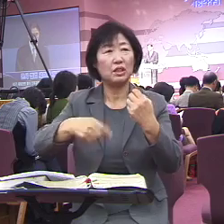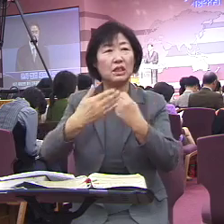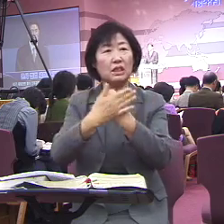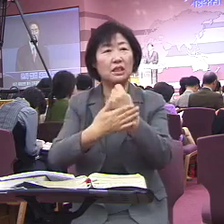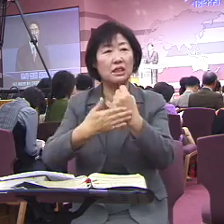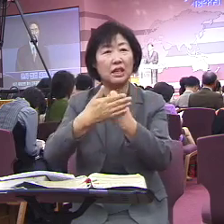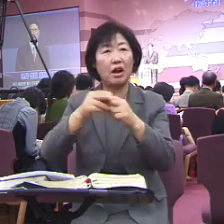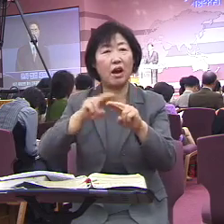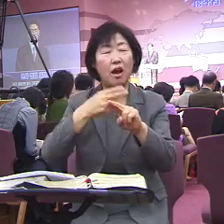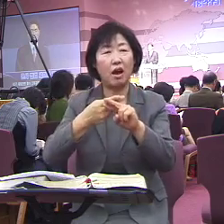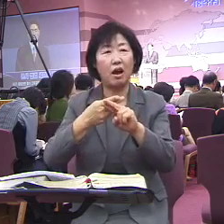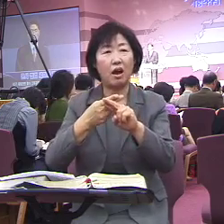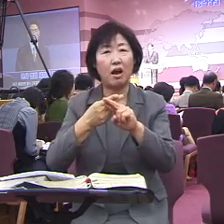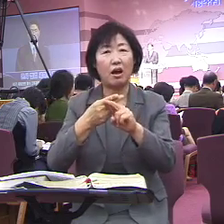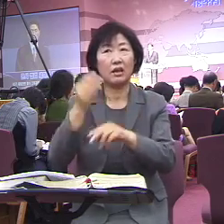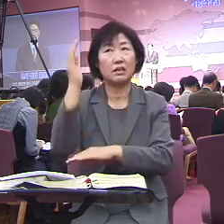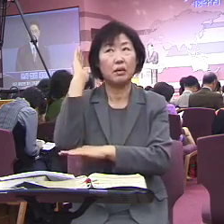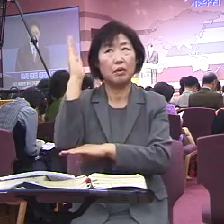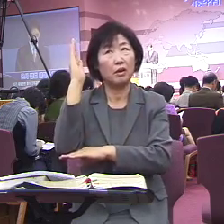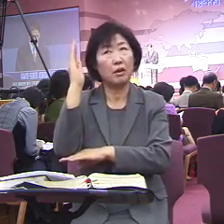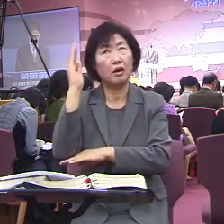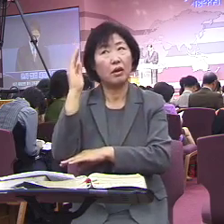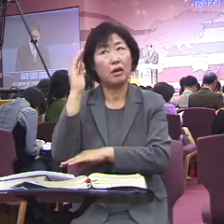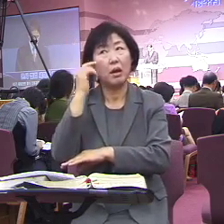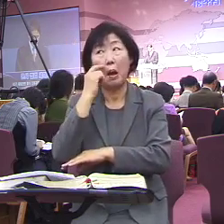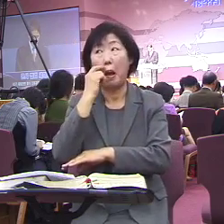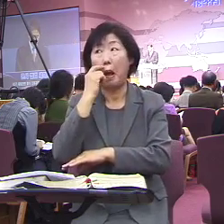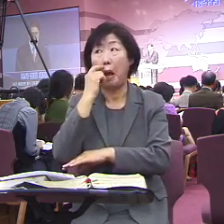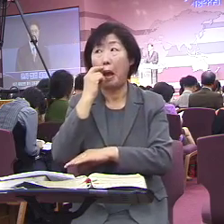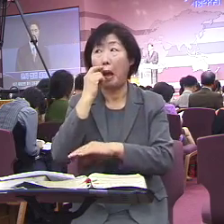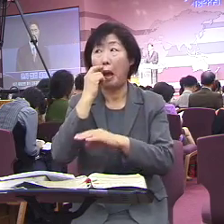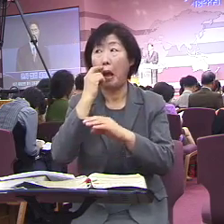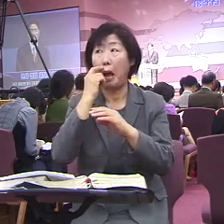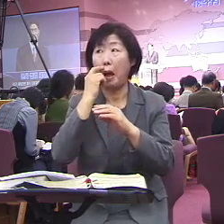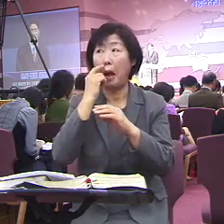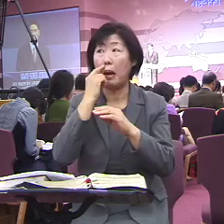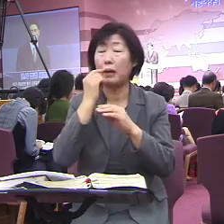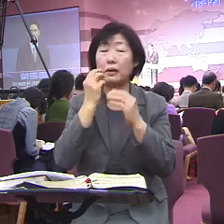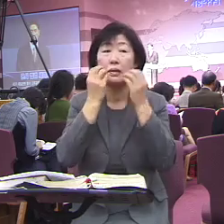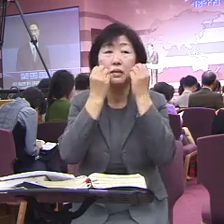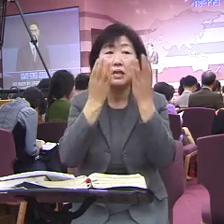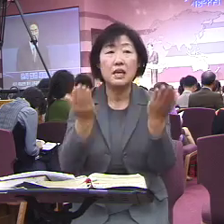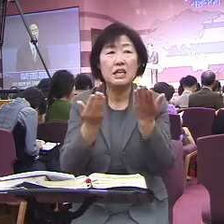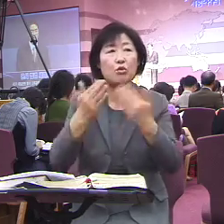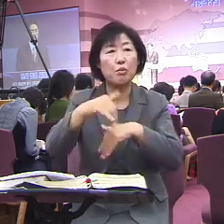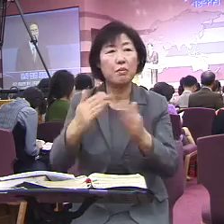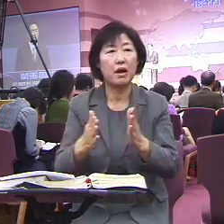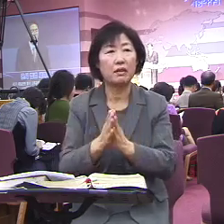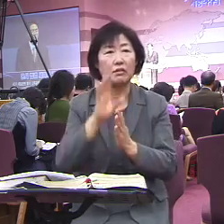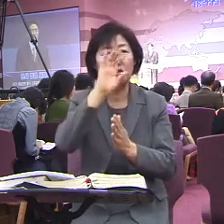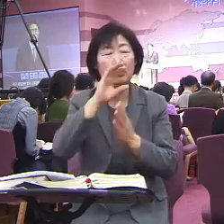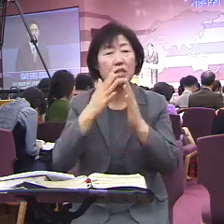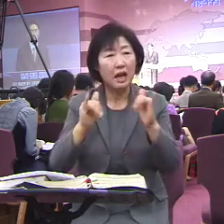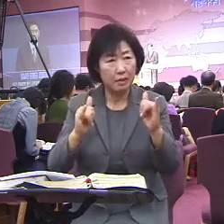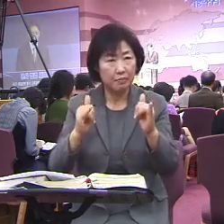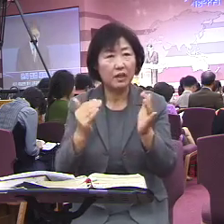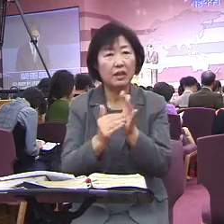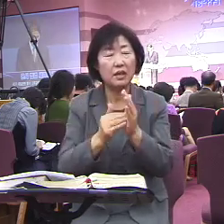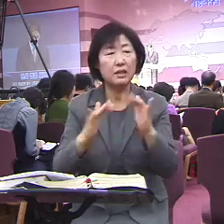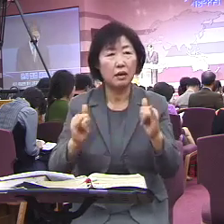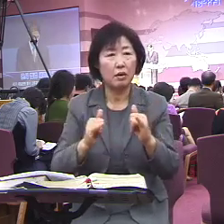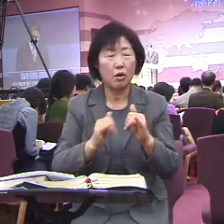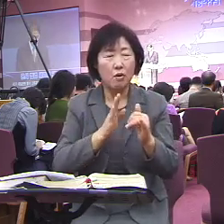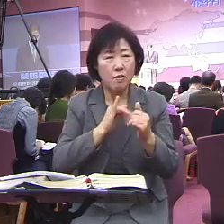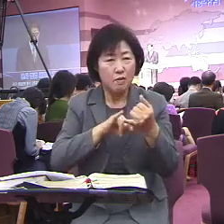진행되게 됩니다. 두 과정 모두 40기 새 분반 훈련생들에게 개설되고요. 모두가 다